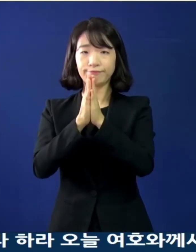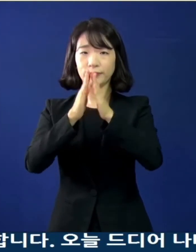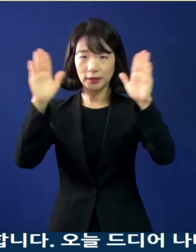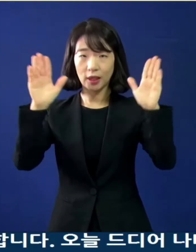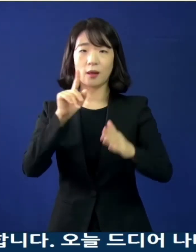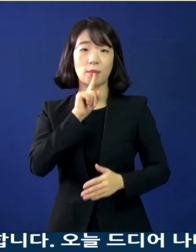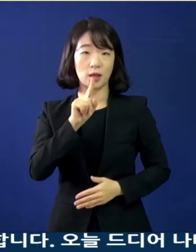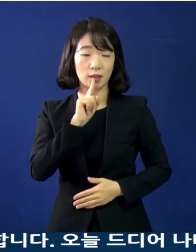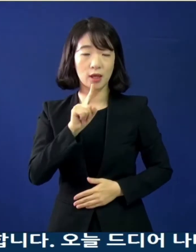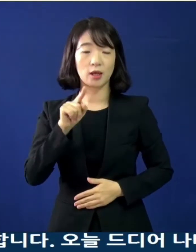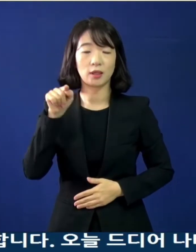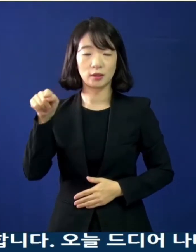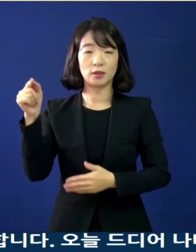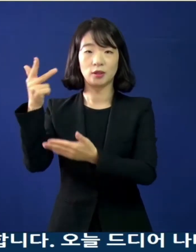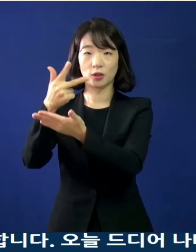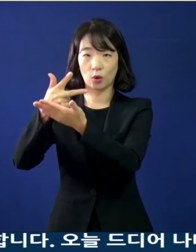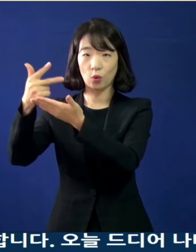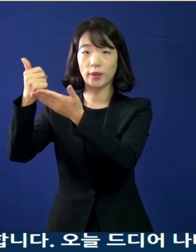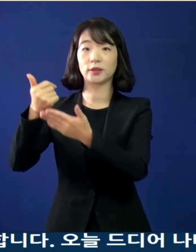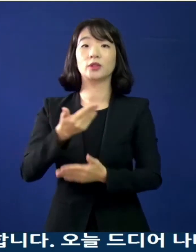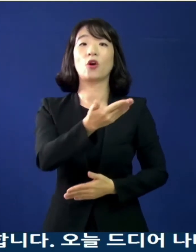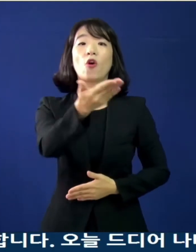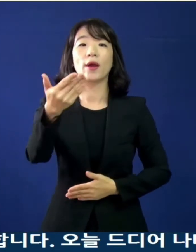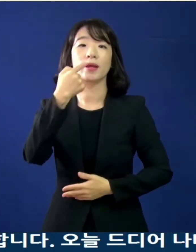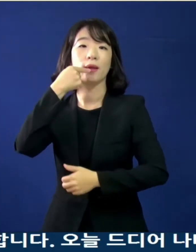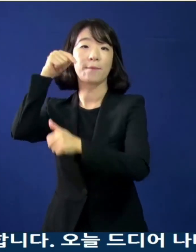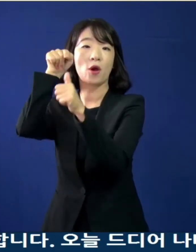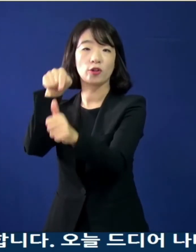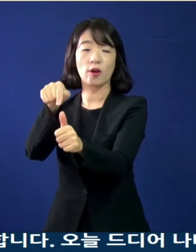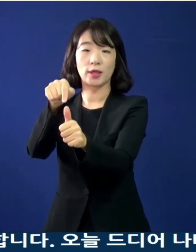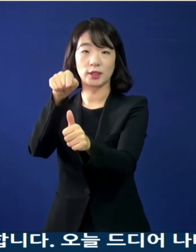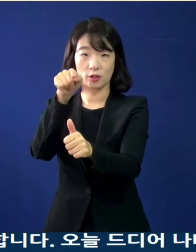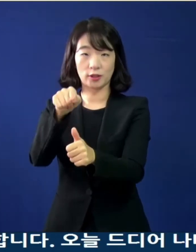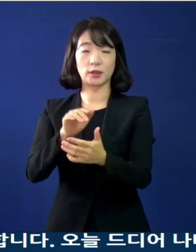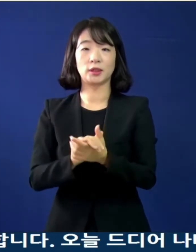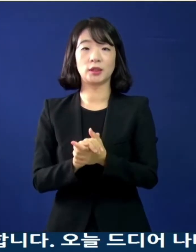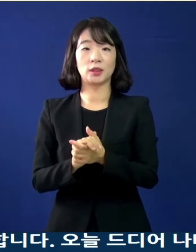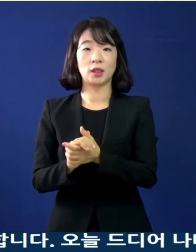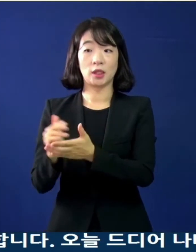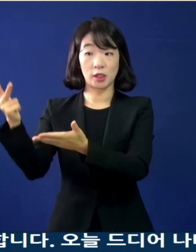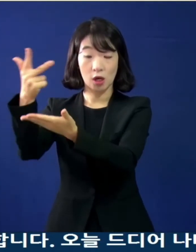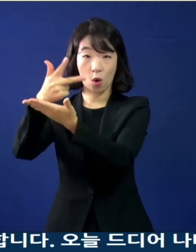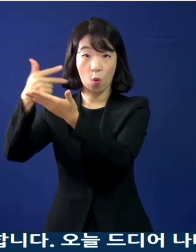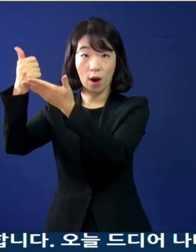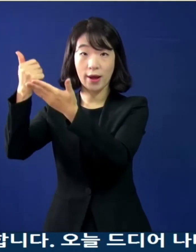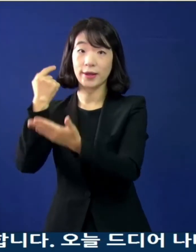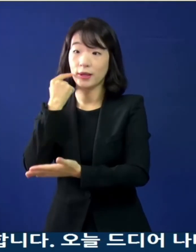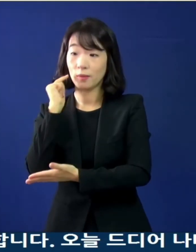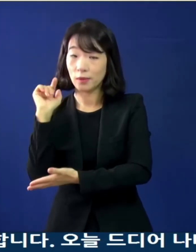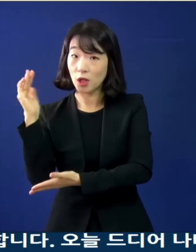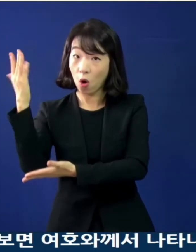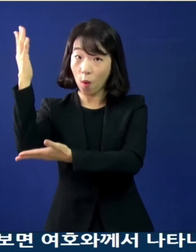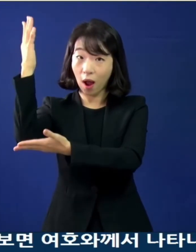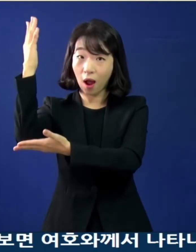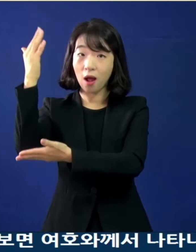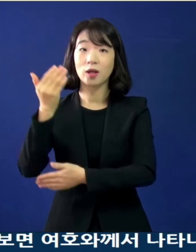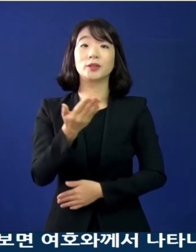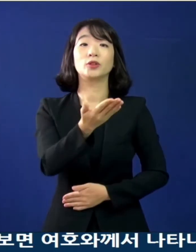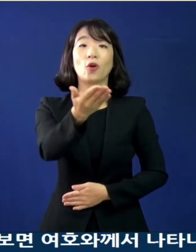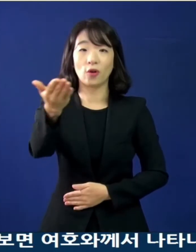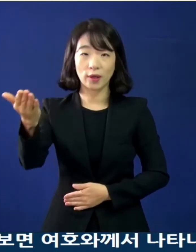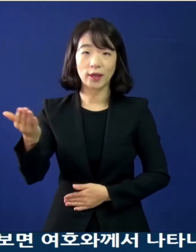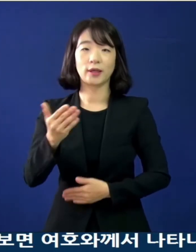이는 여호와께서 너희에게 하라고 명령하신 것이니, 그 다음 여호와의 영광이